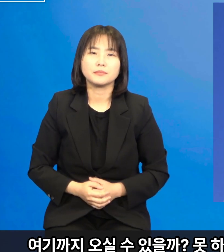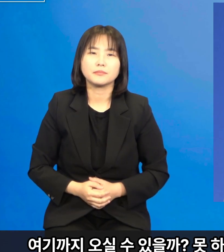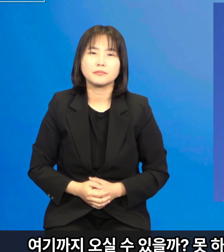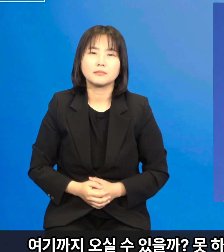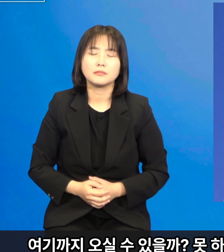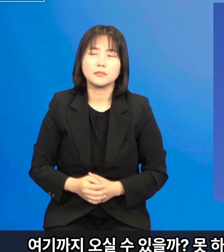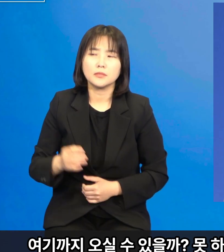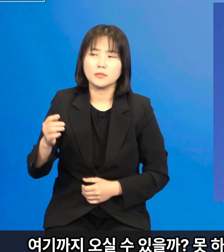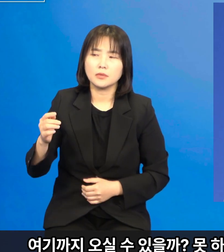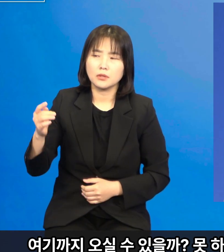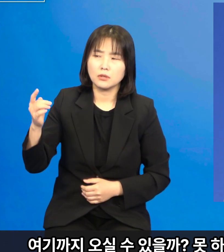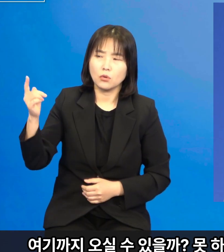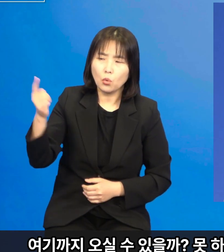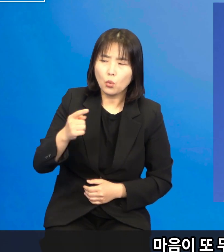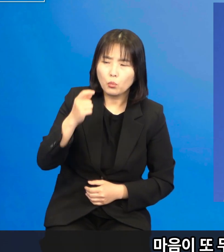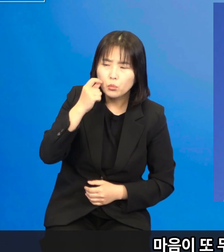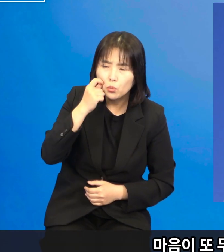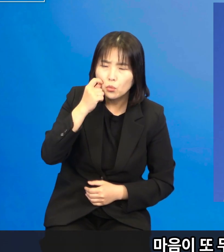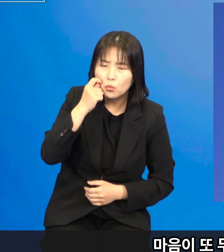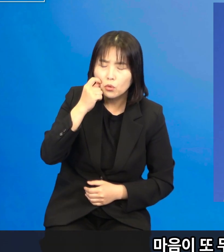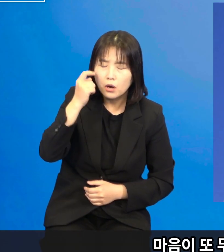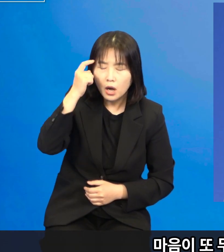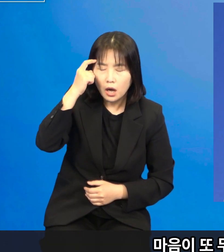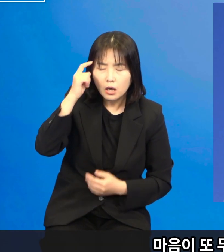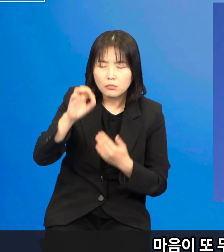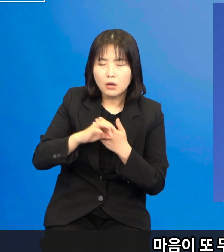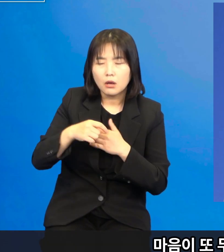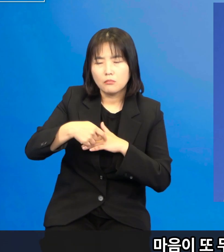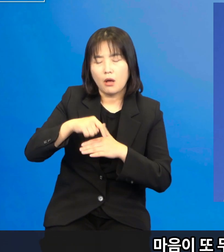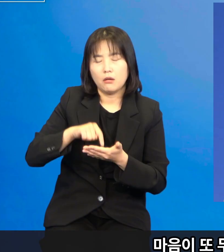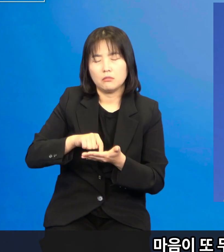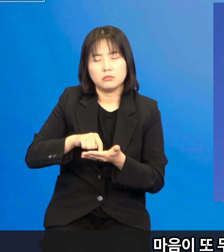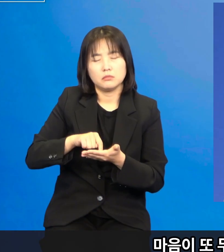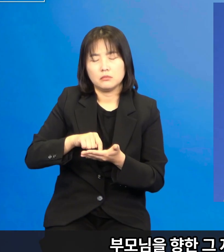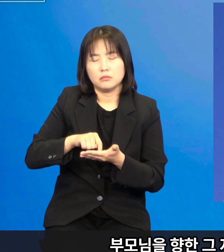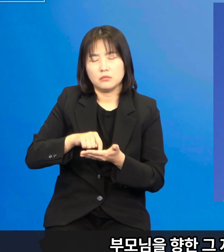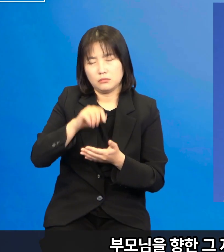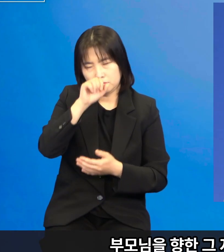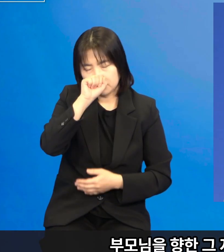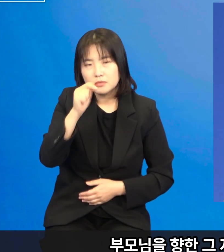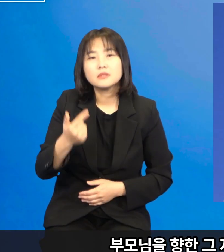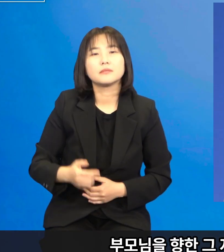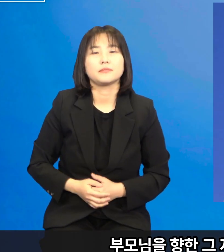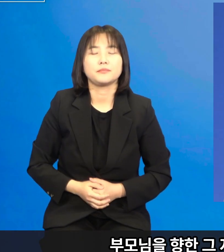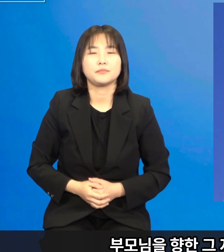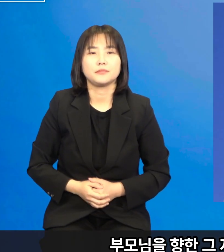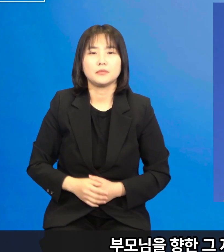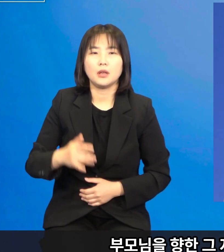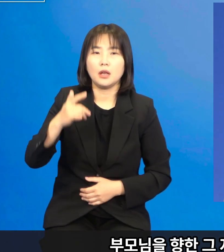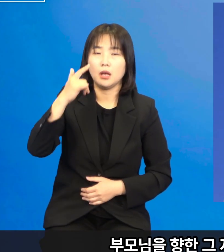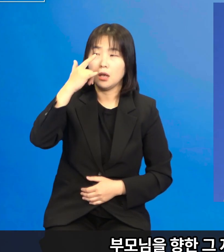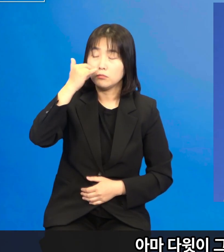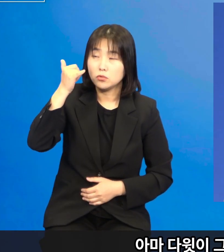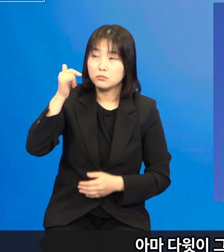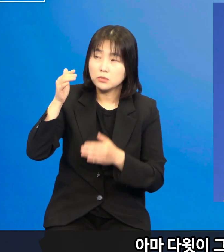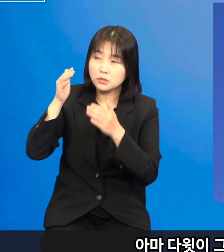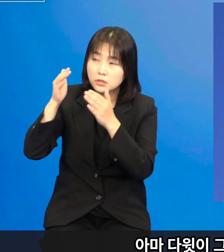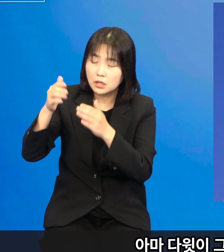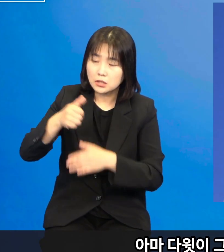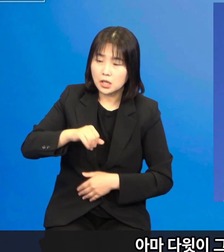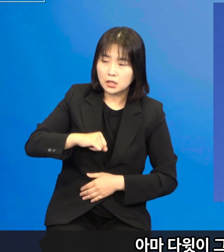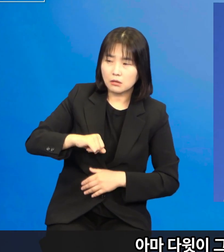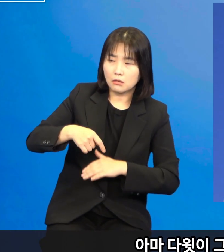못하실 수도 있겠다는 생각이 들면 마음이 또 무거워집니다. 부모님을 향한 그 자녀의 마음일까요? 아마